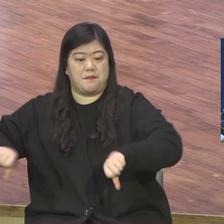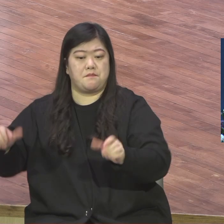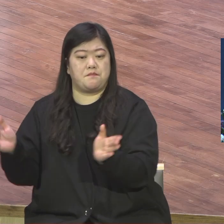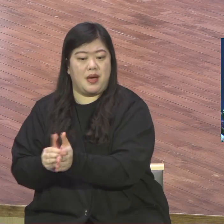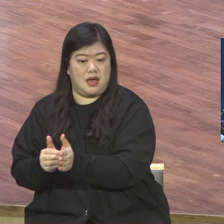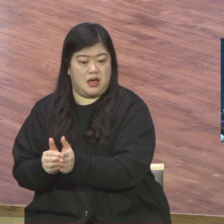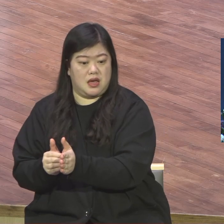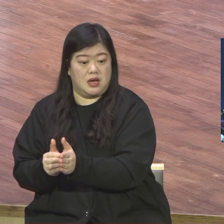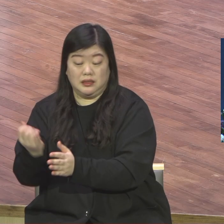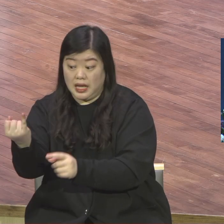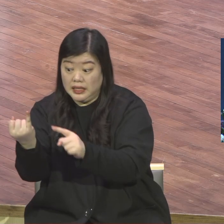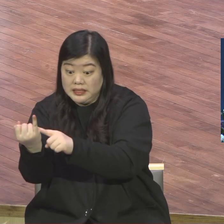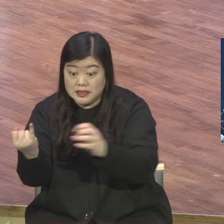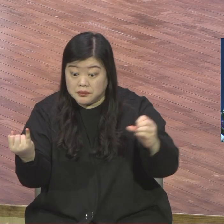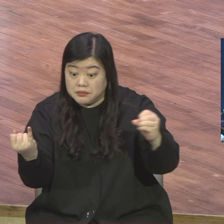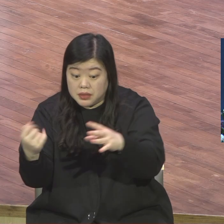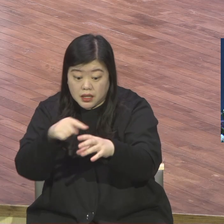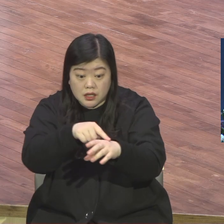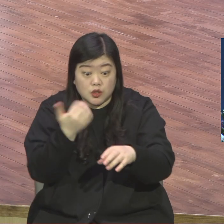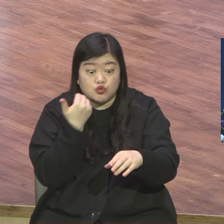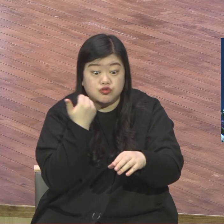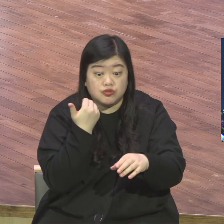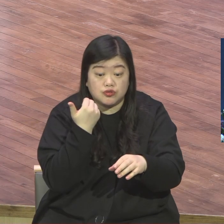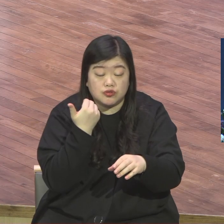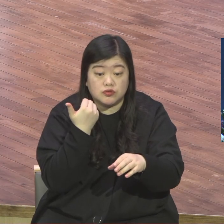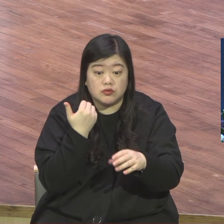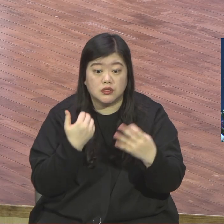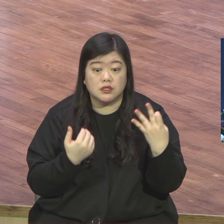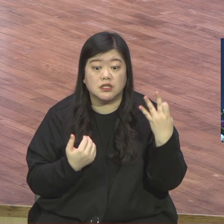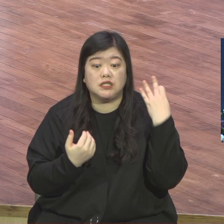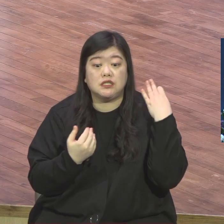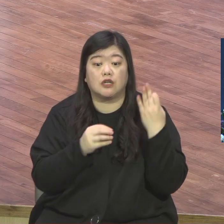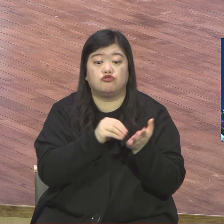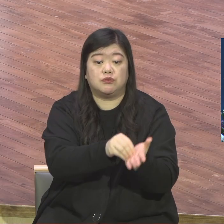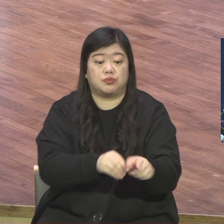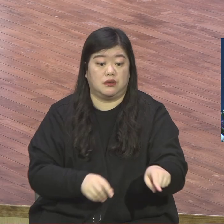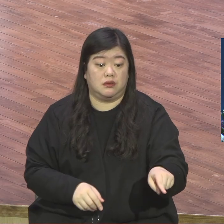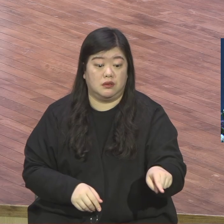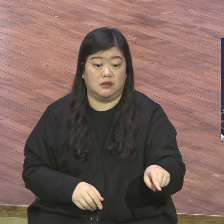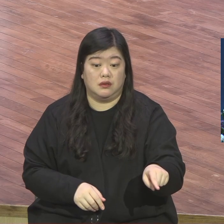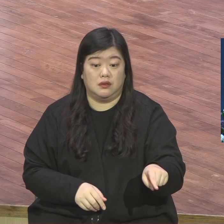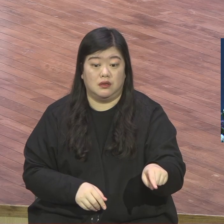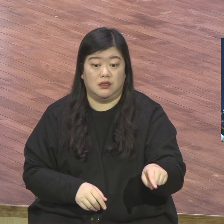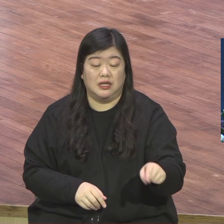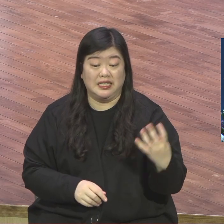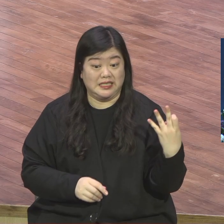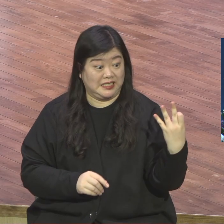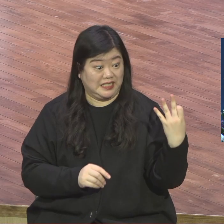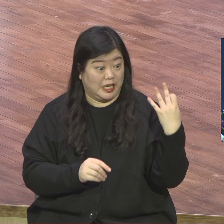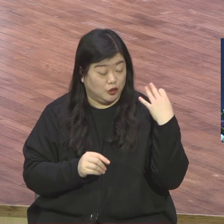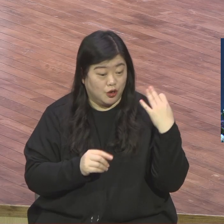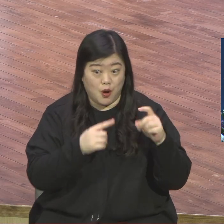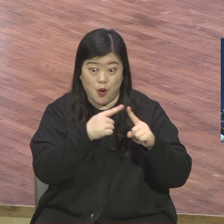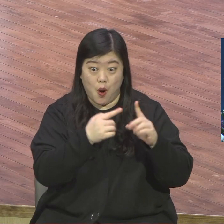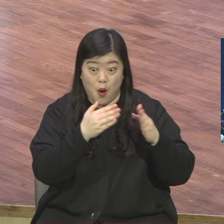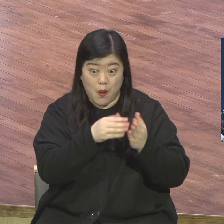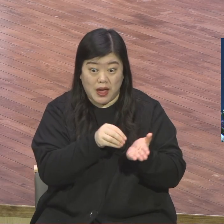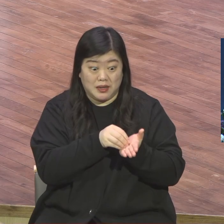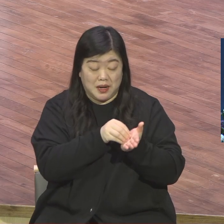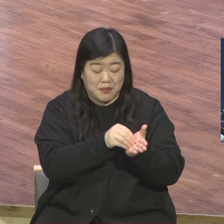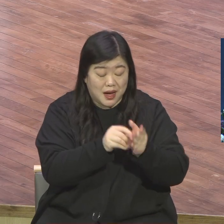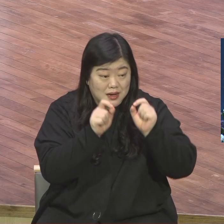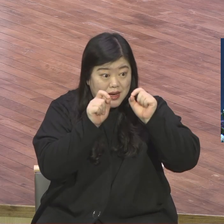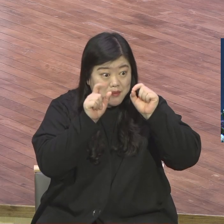법당을 깨는 걸 제게 동영상 보내줬더라고. 무속인 이제 돈 얼마 안 되는데 벌써 법당을 과감하게 그냥